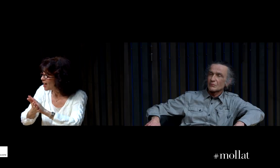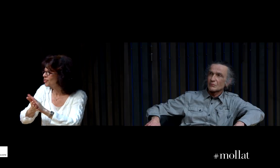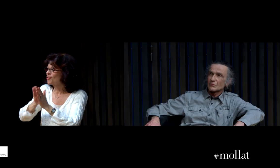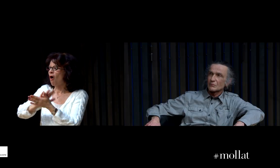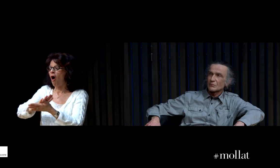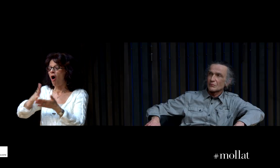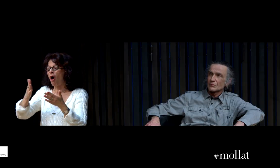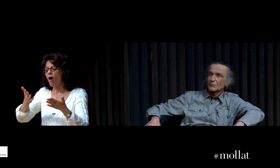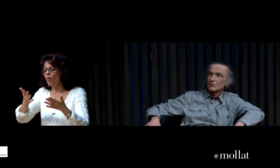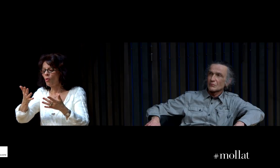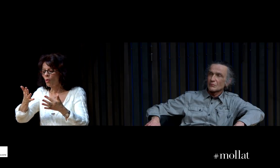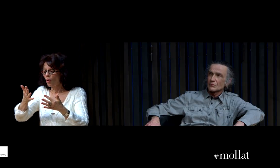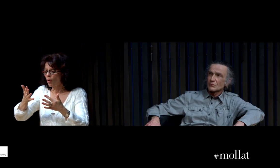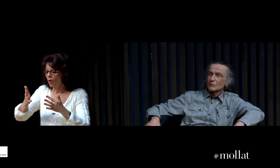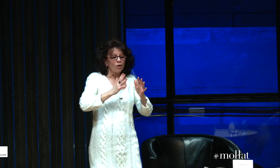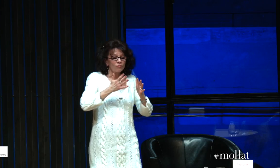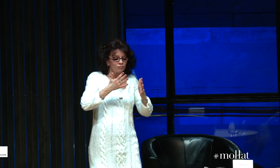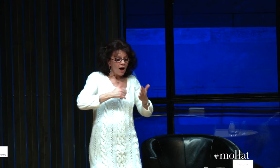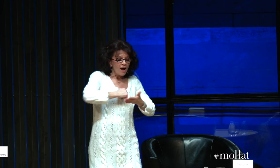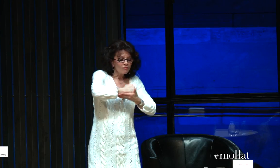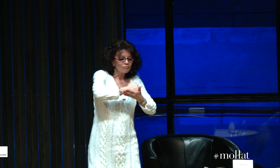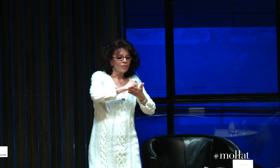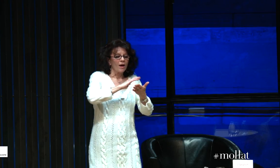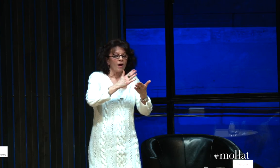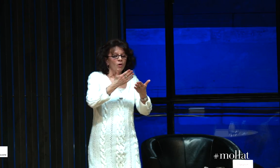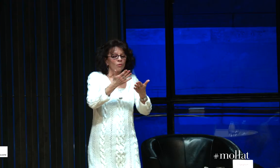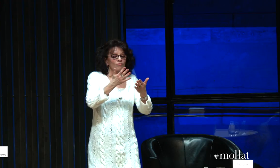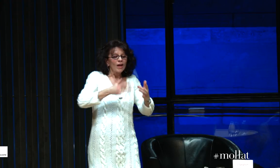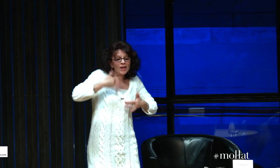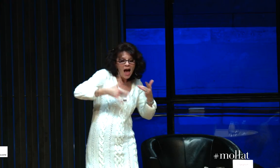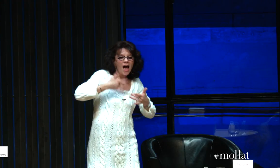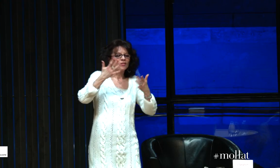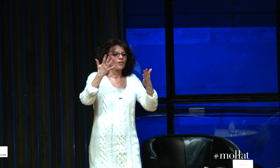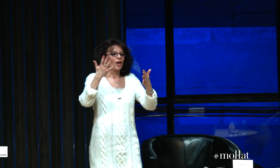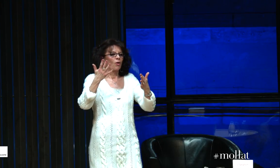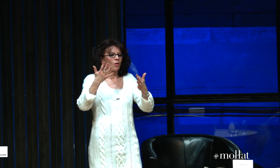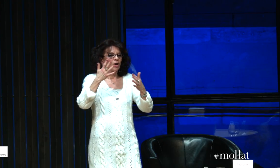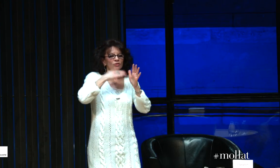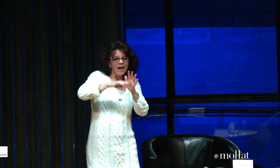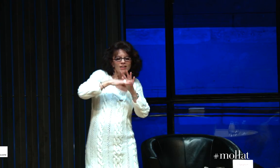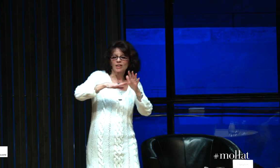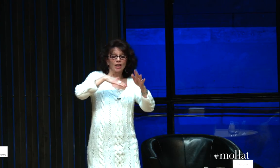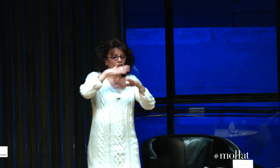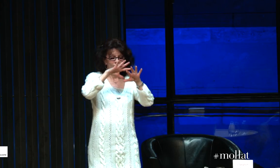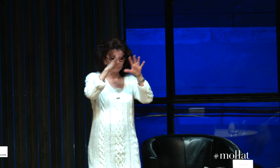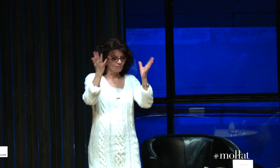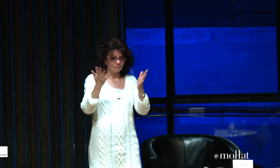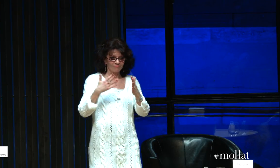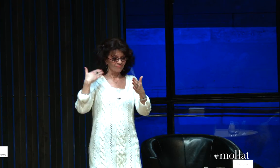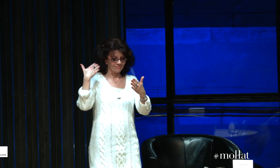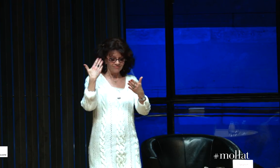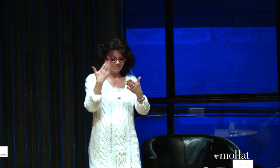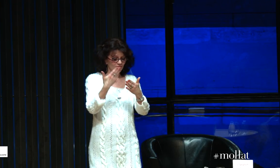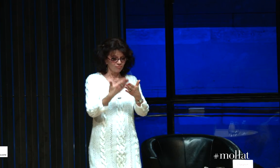J'ai pu rencontrer différents types d'associations. J'ai pu faire du théâtre, du